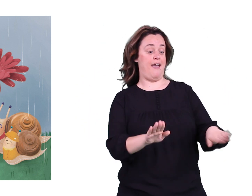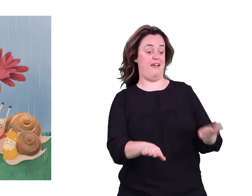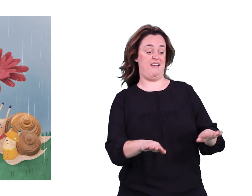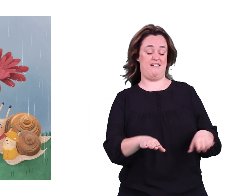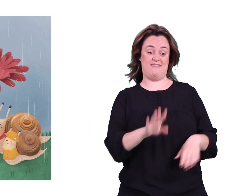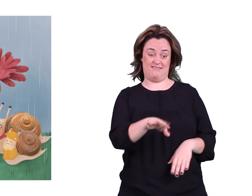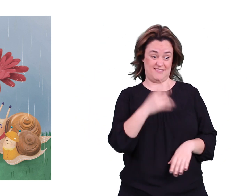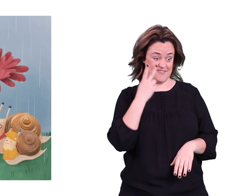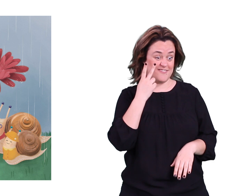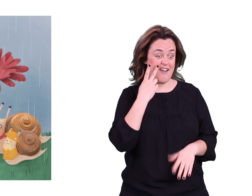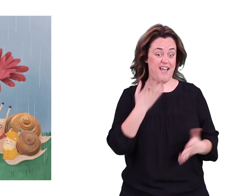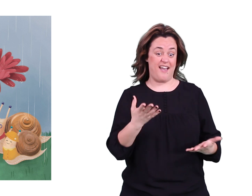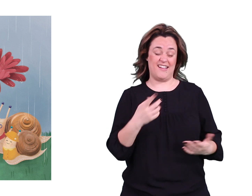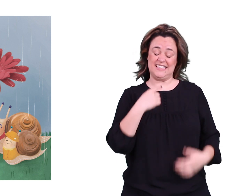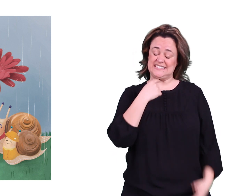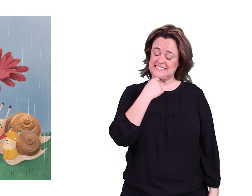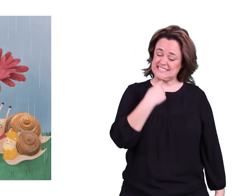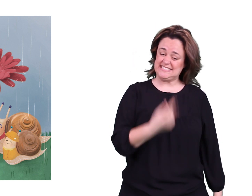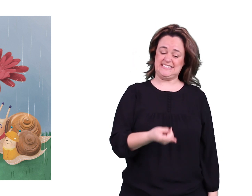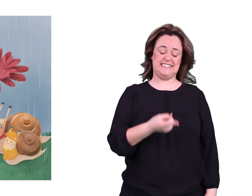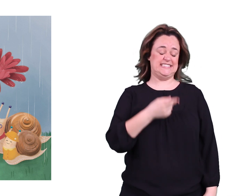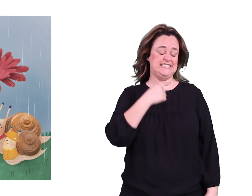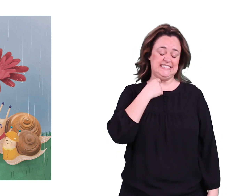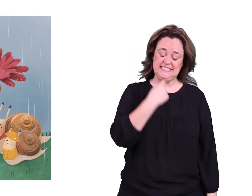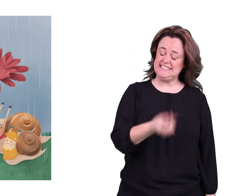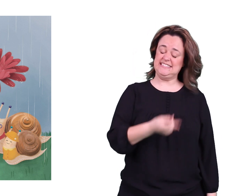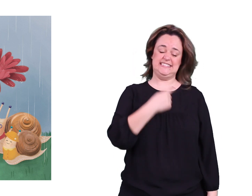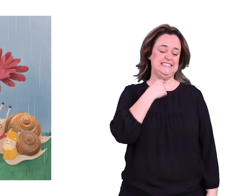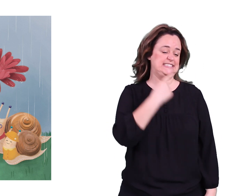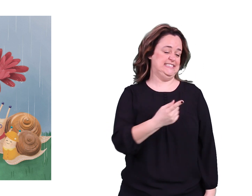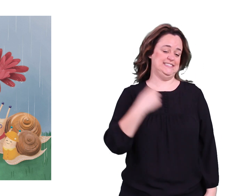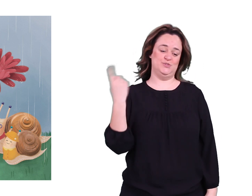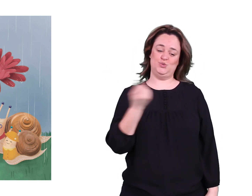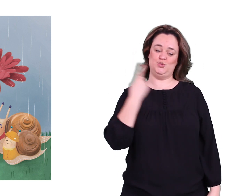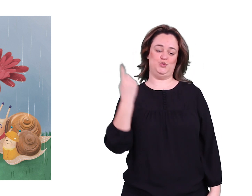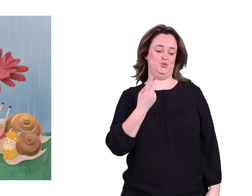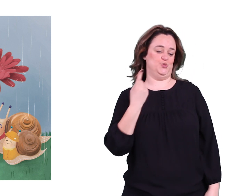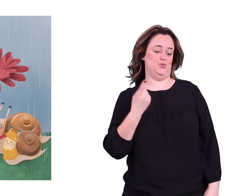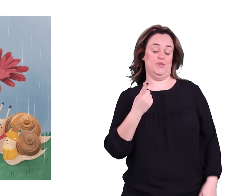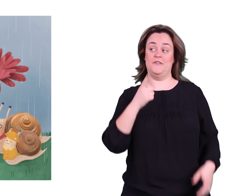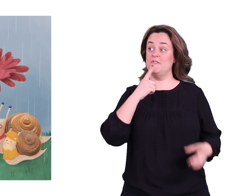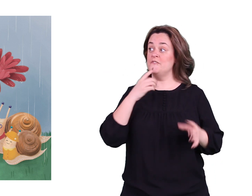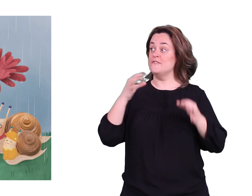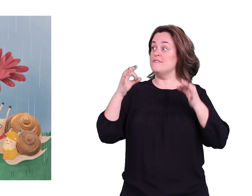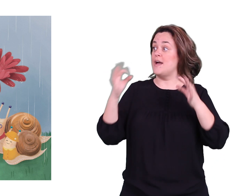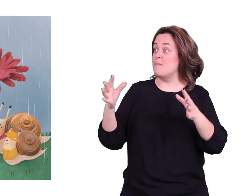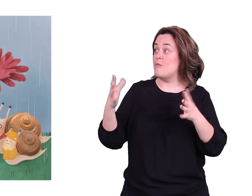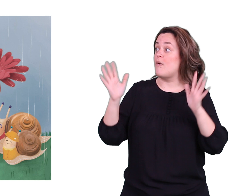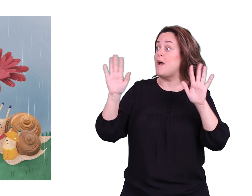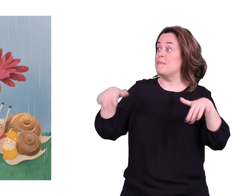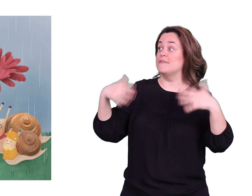Vous voyez les enfants, comme je le dis toujours, après le beau